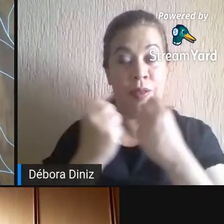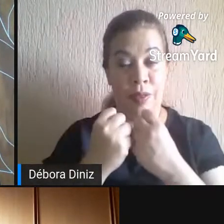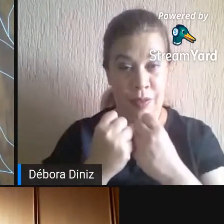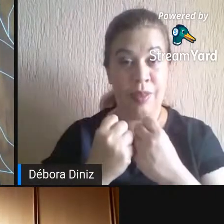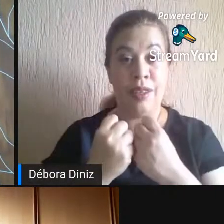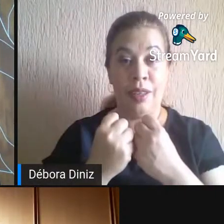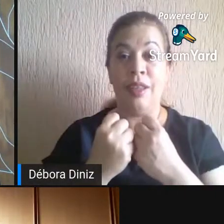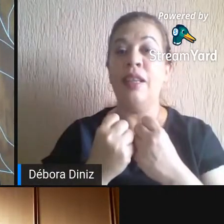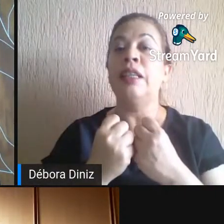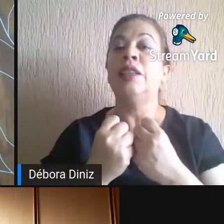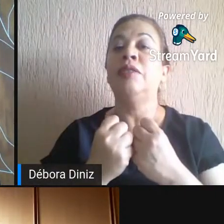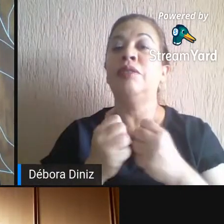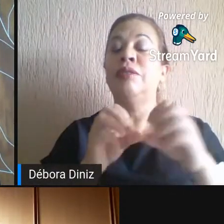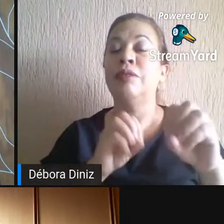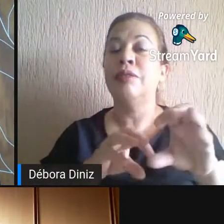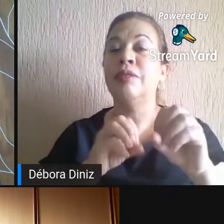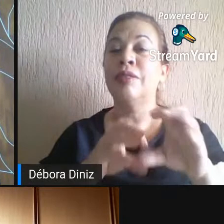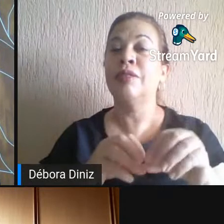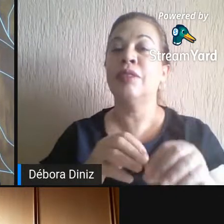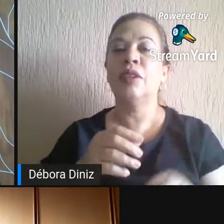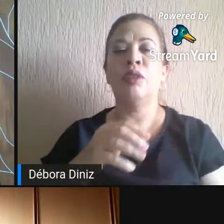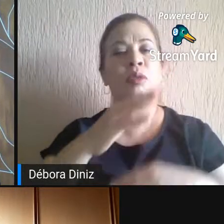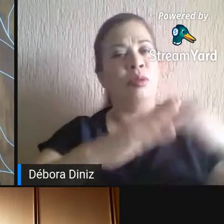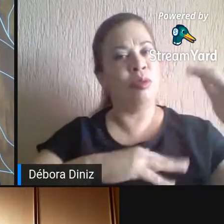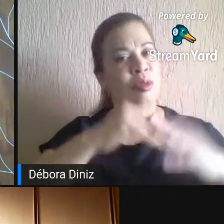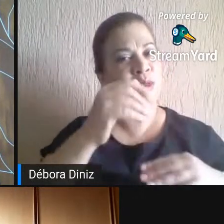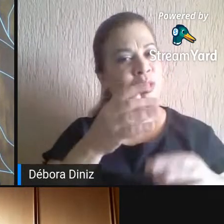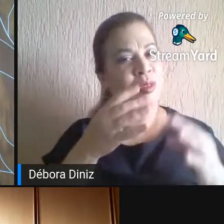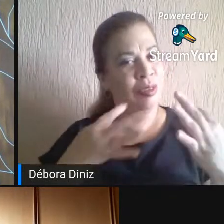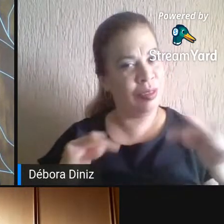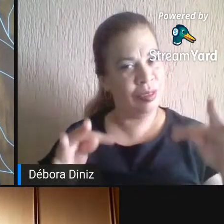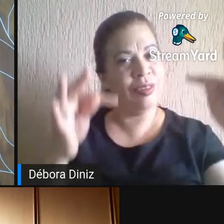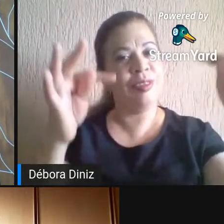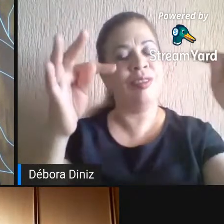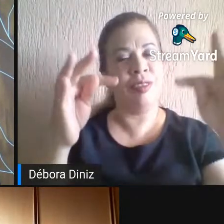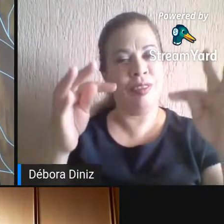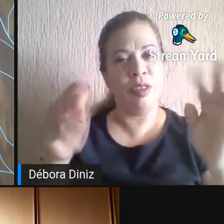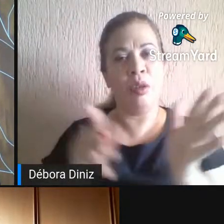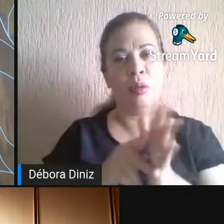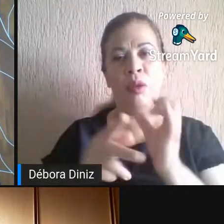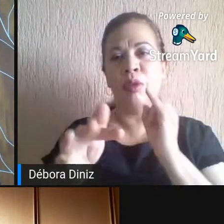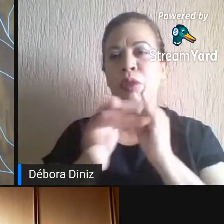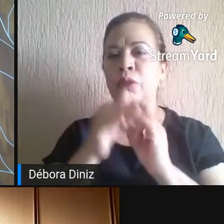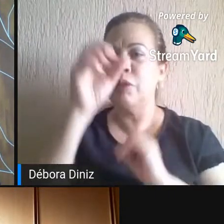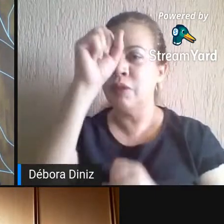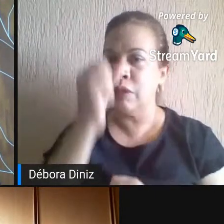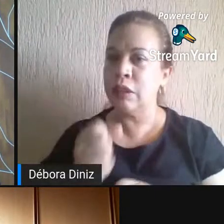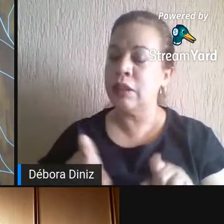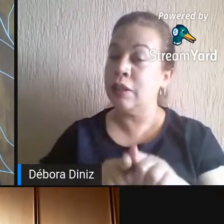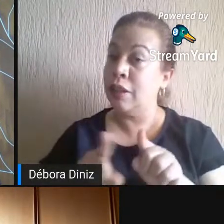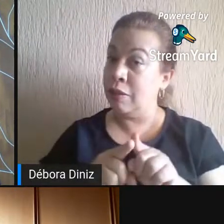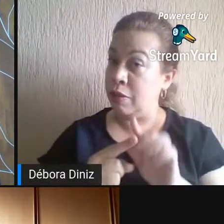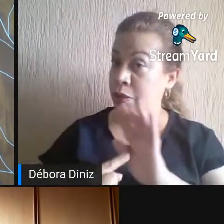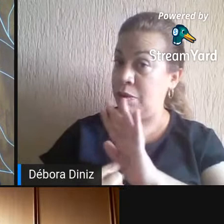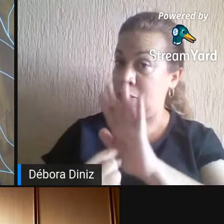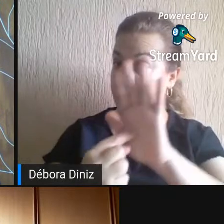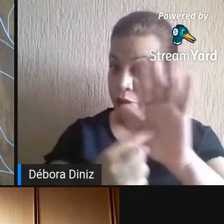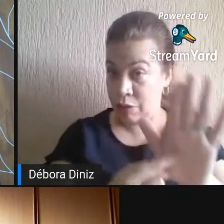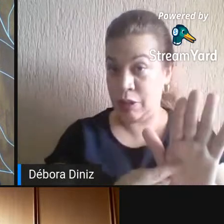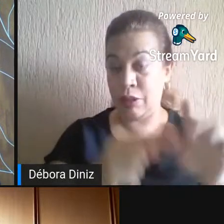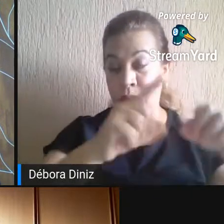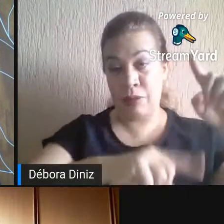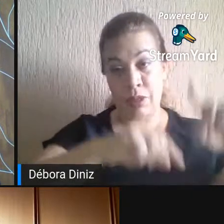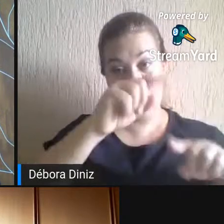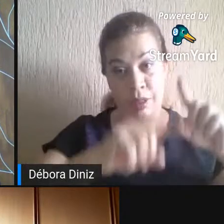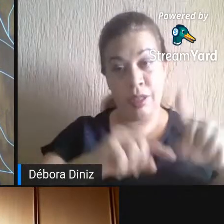e Tecnológica, o IPES, e a primeira mostra de produtos educacionais do PROFEPT, o